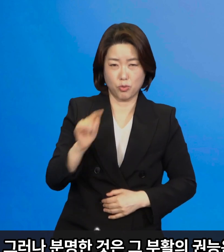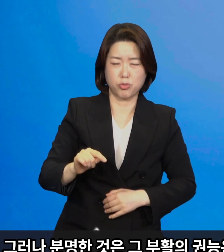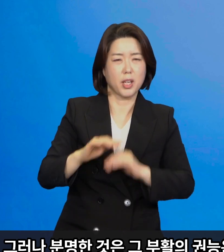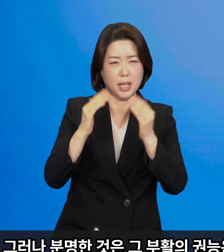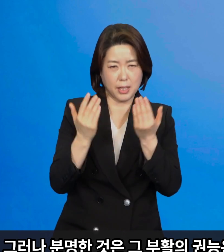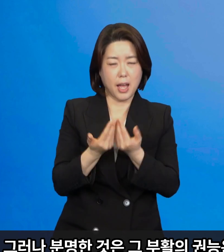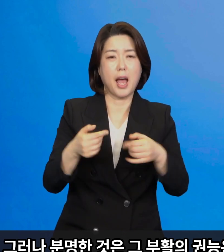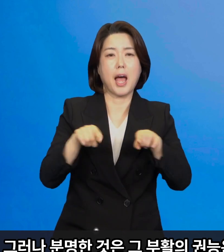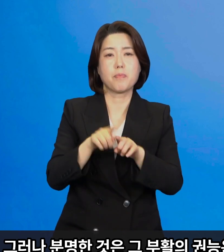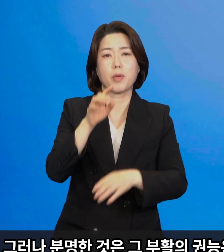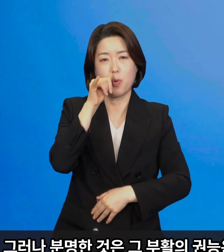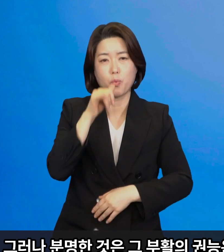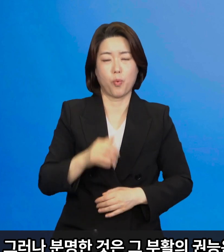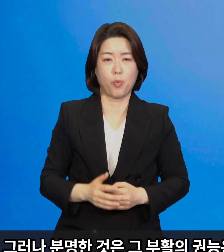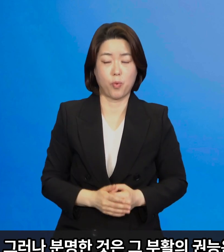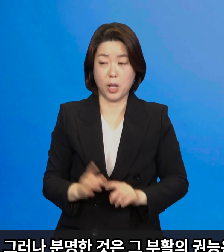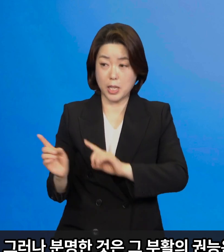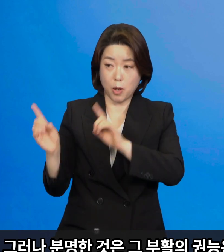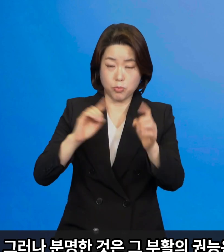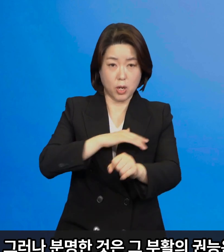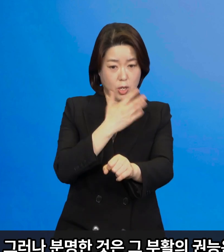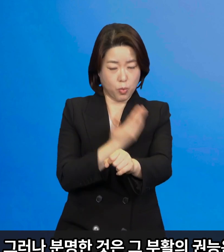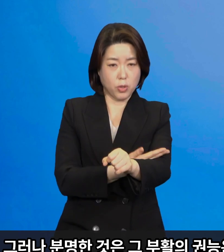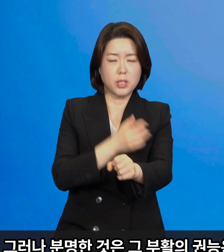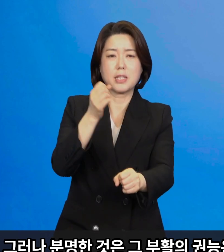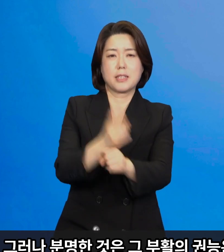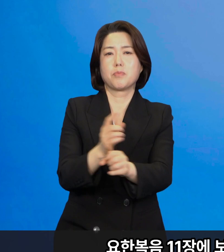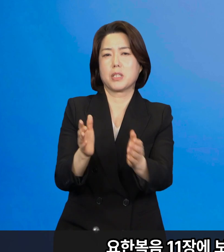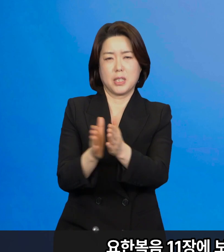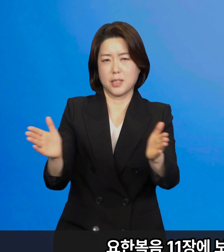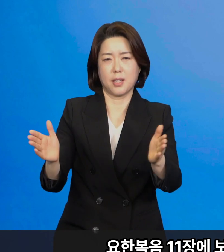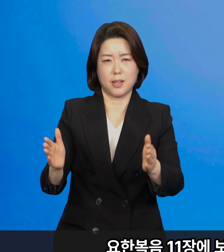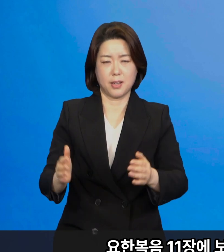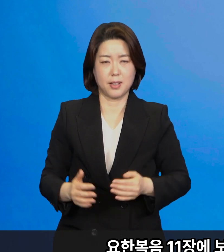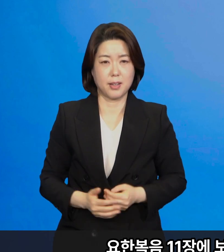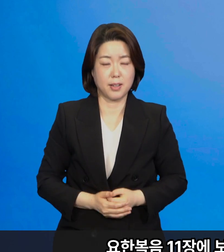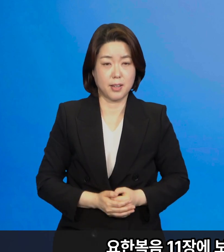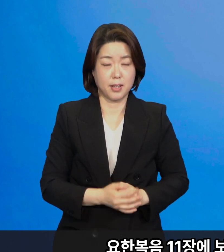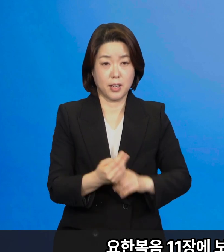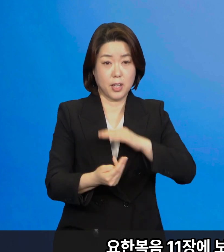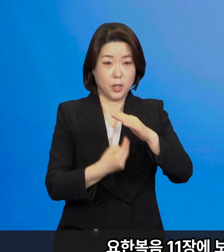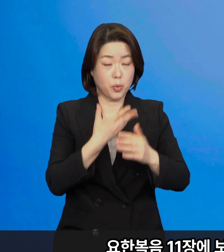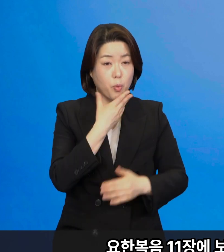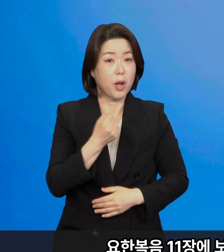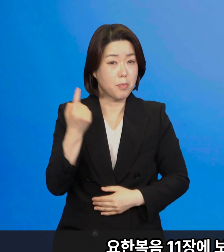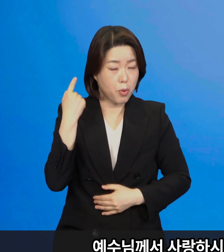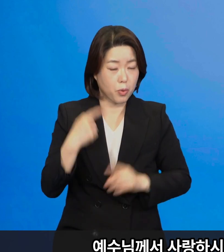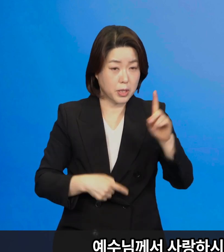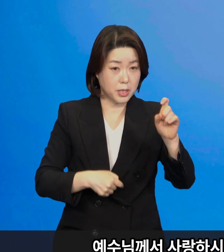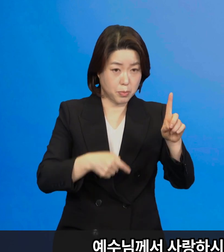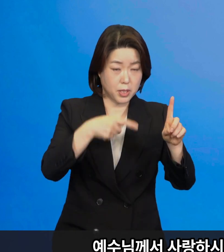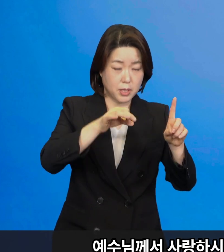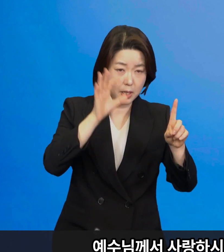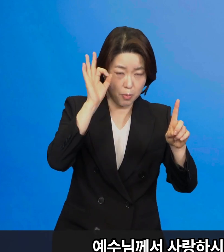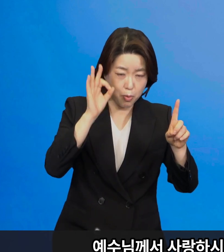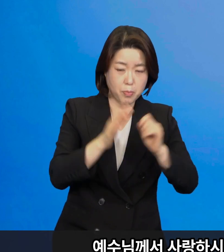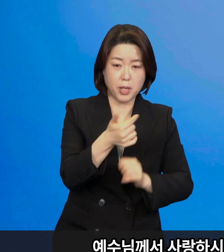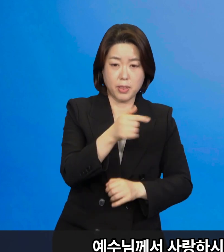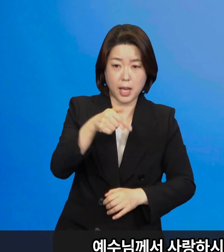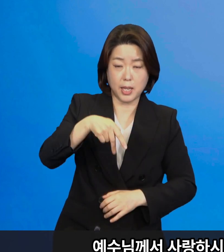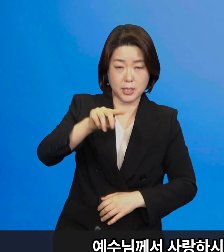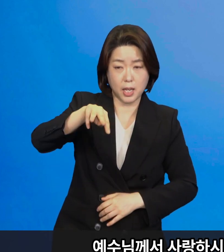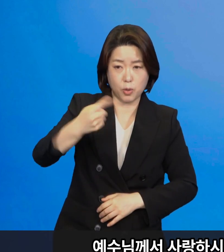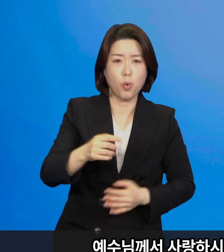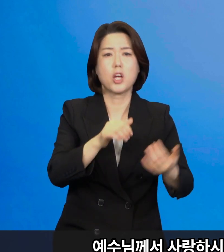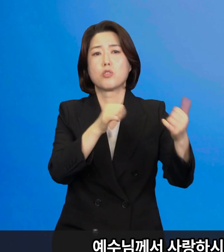것은 그 부활의 권능은 이미 시작이 되었다라고 하는 거예요. 요한복음 11장에 보면 나사로가 죽습니다. 예수님께서